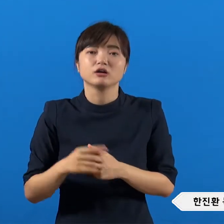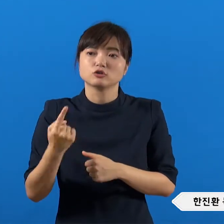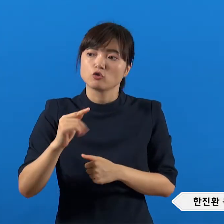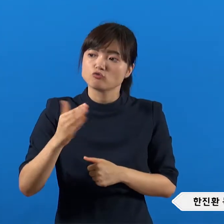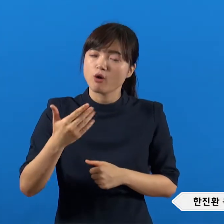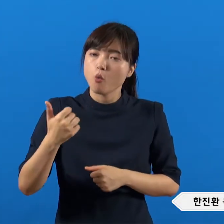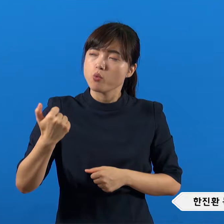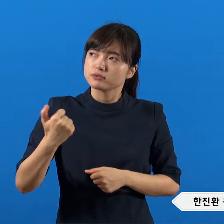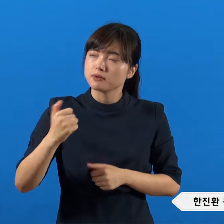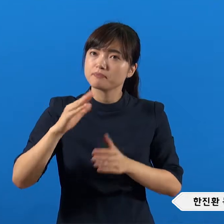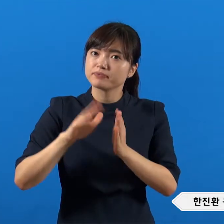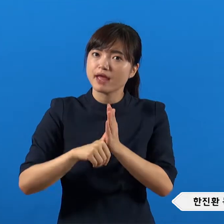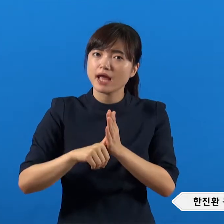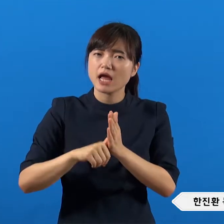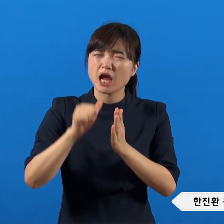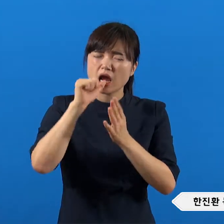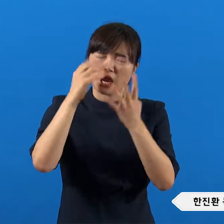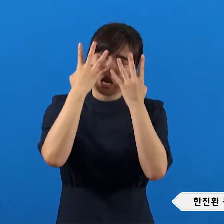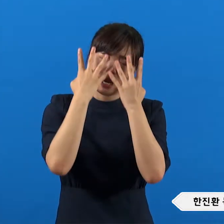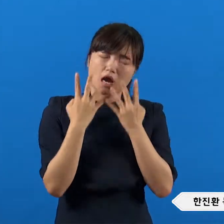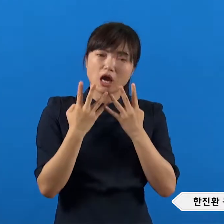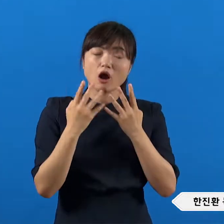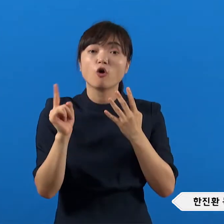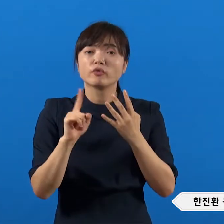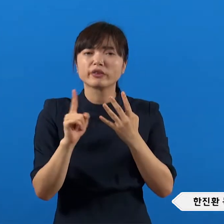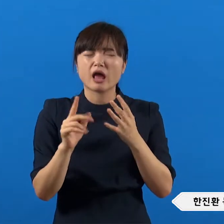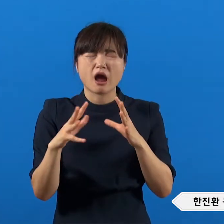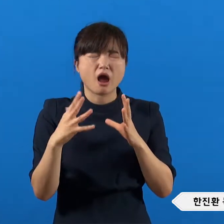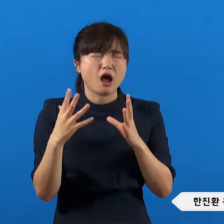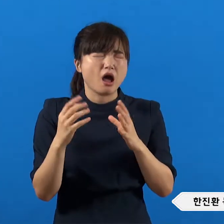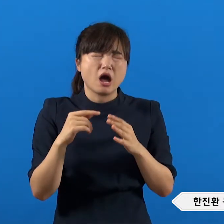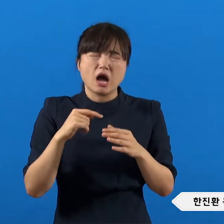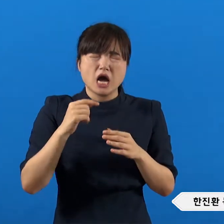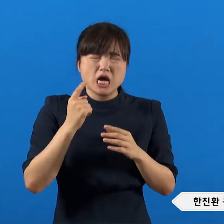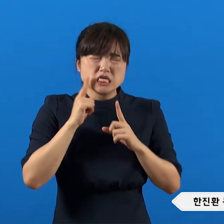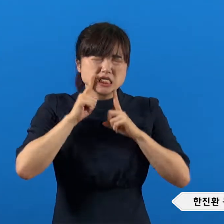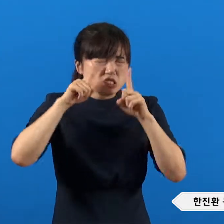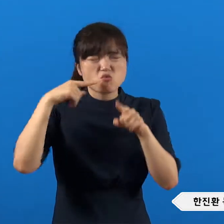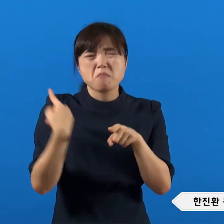1950년대 소련의 정치범 수용소는 말 그대로 지옥입니다.